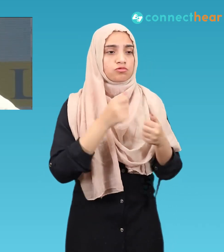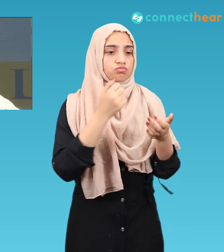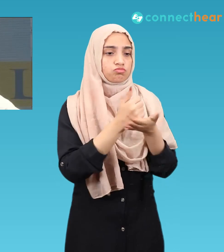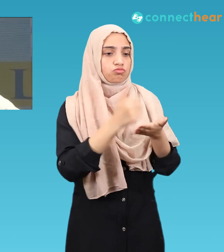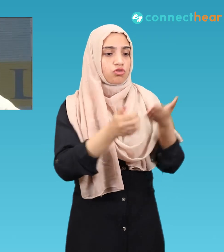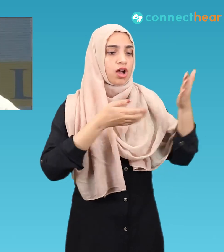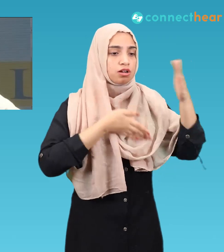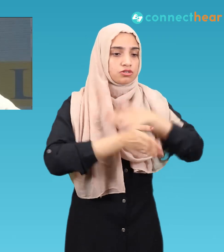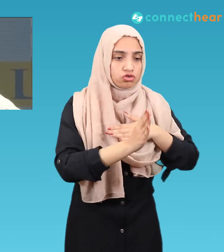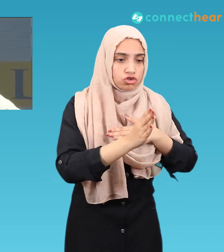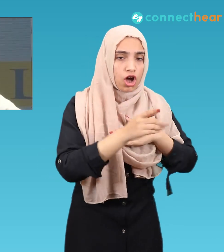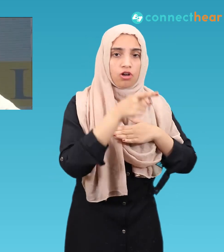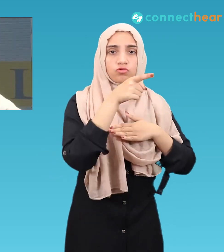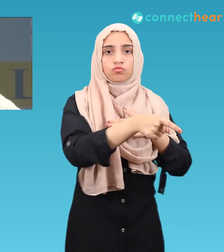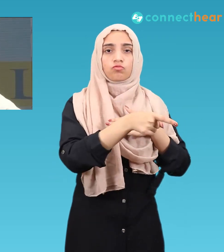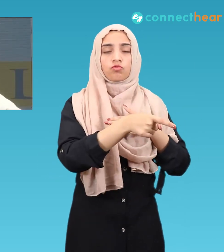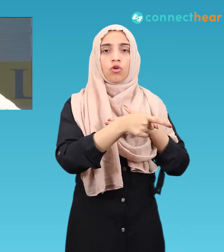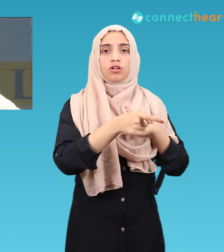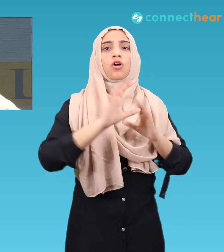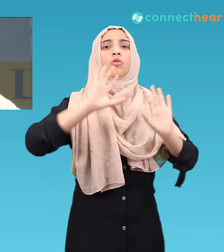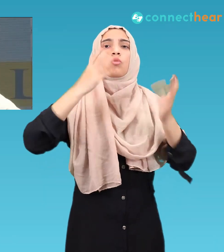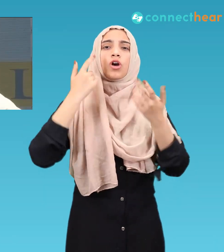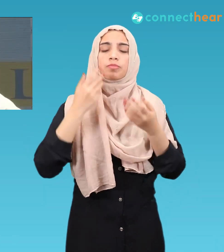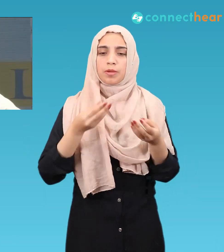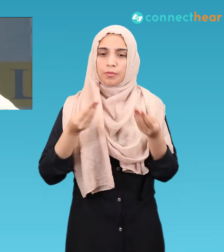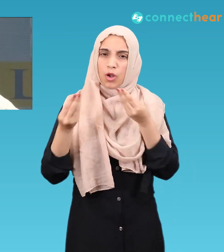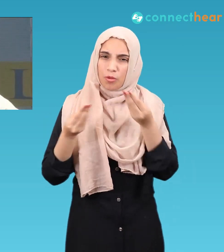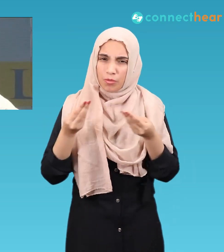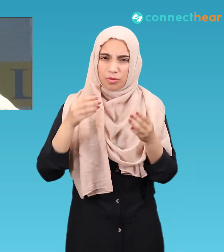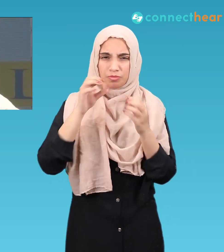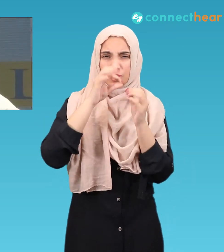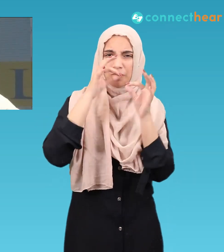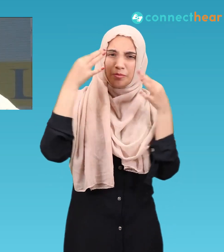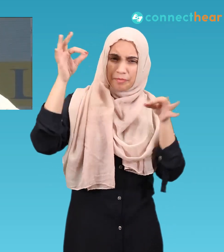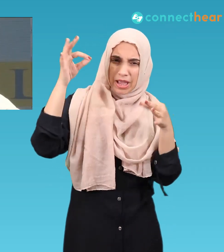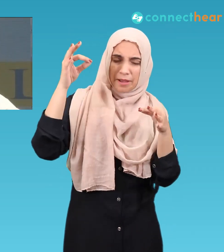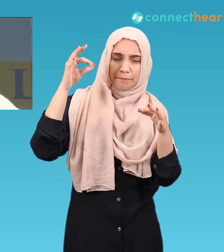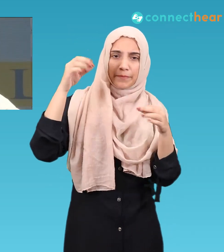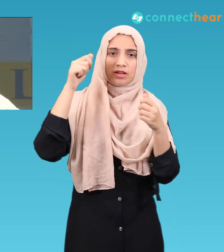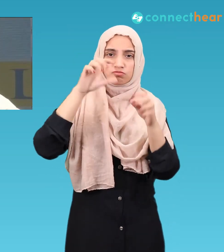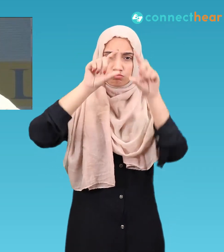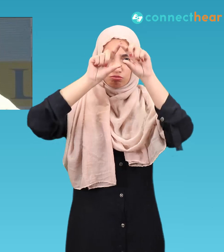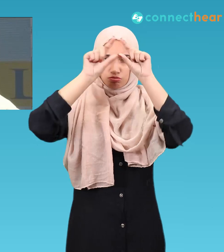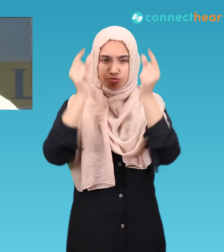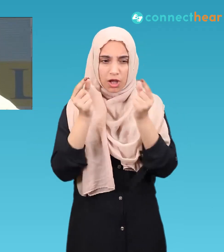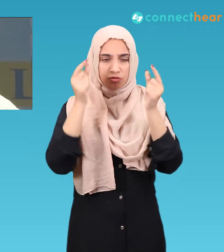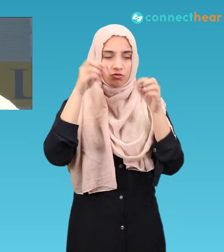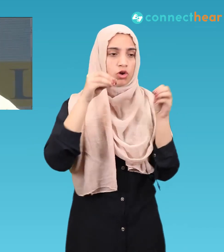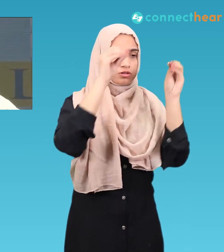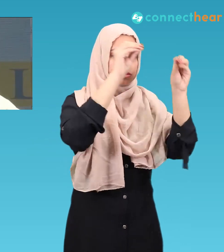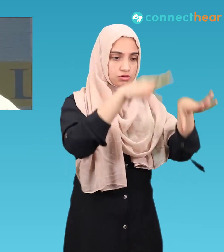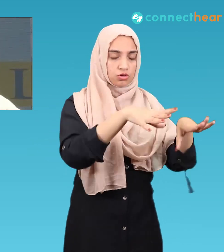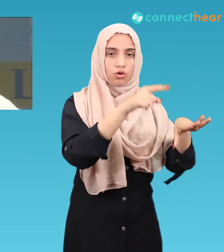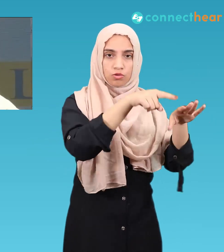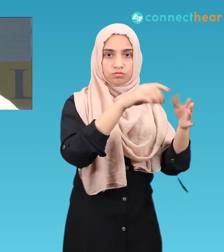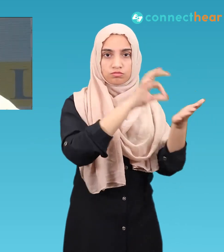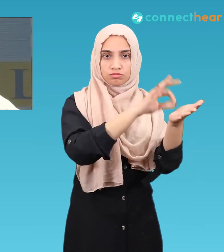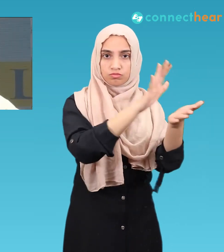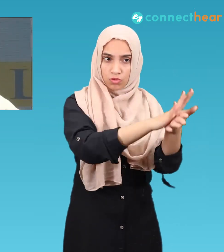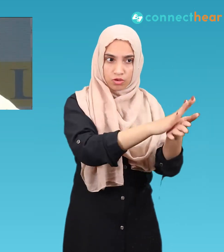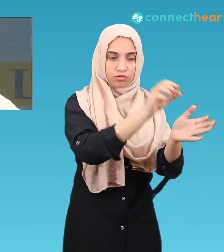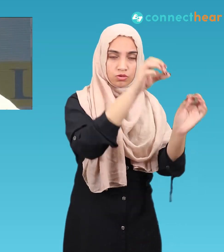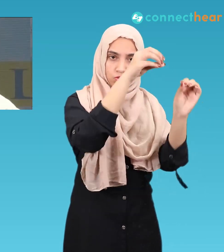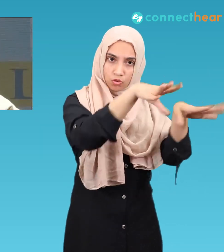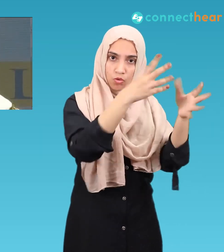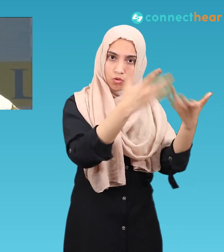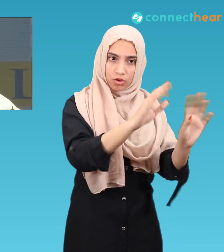हुआ और अब मुमकिन है बैंक से पैसा, यानी बैंक कर्जे देंगे, जिसको